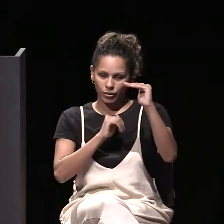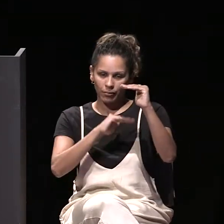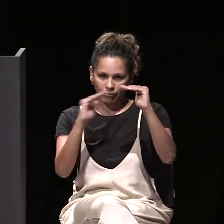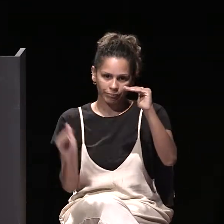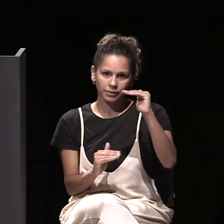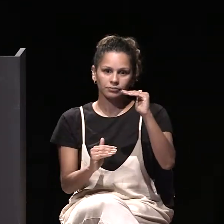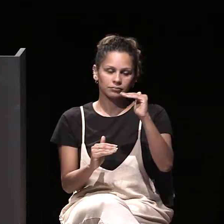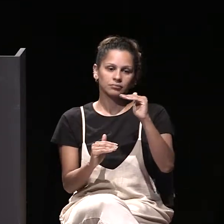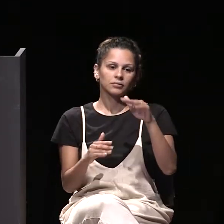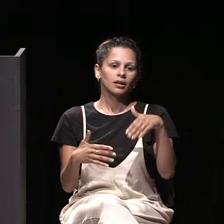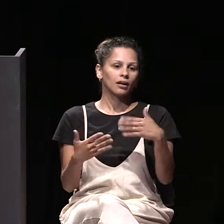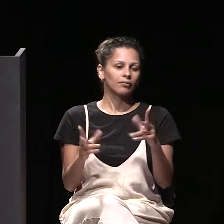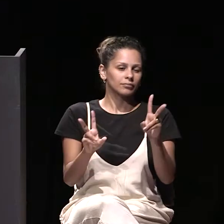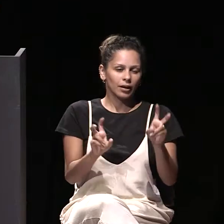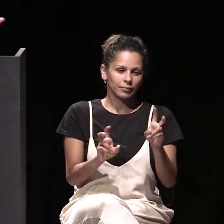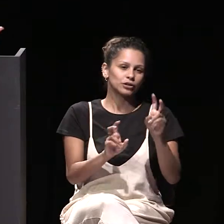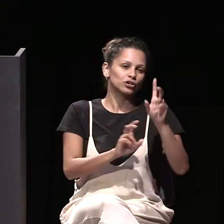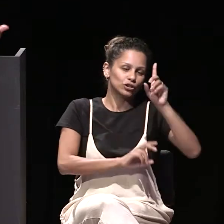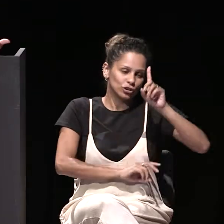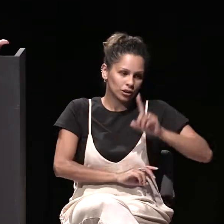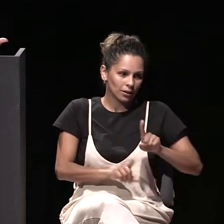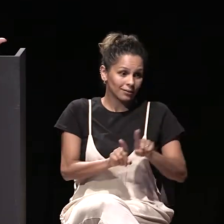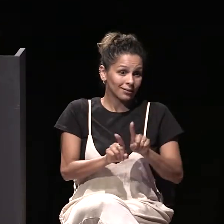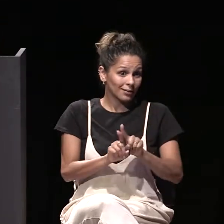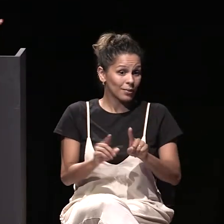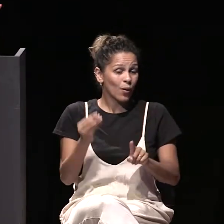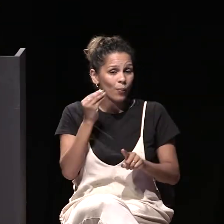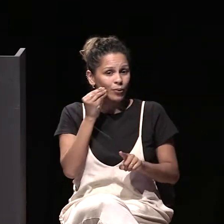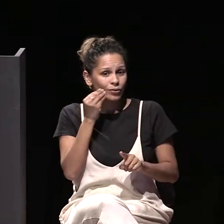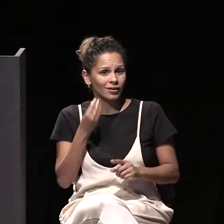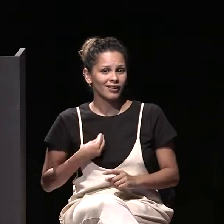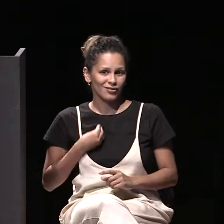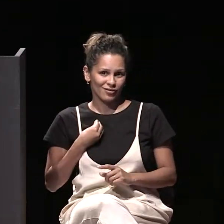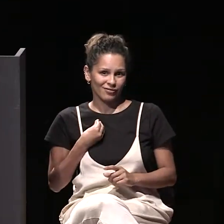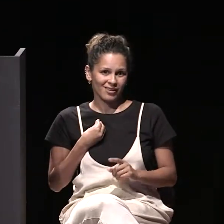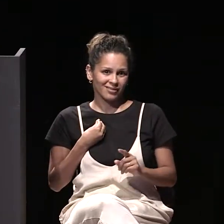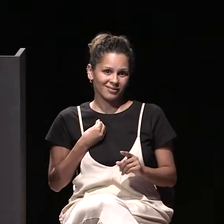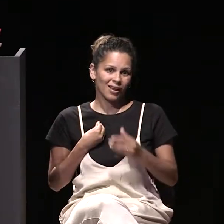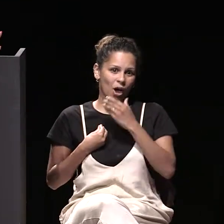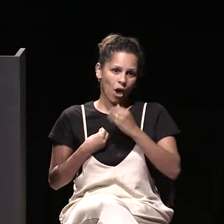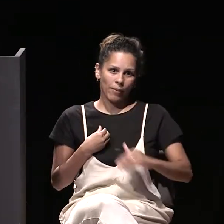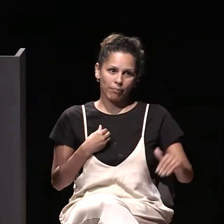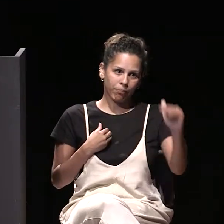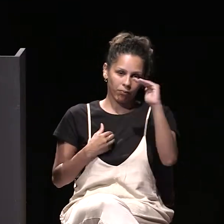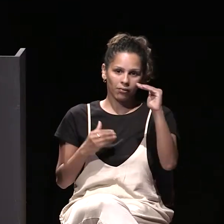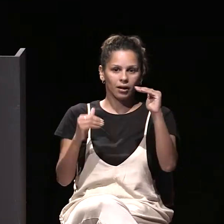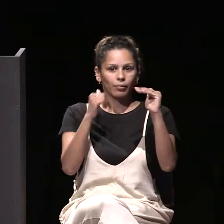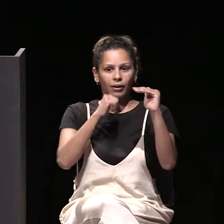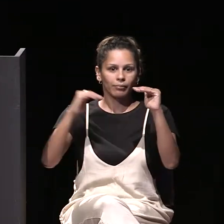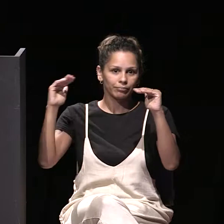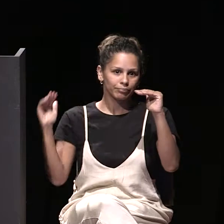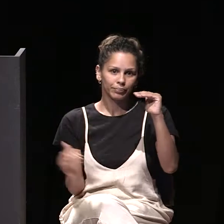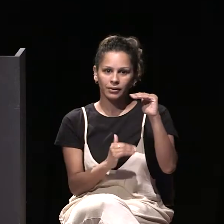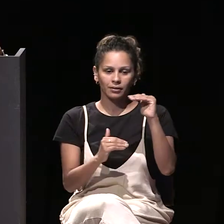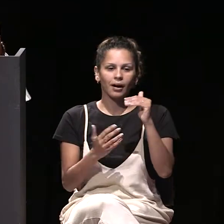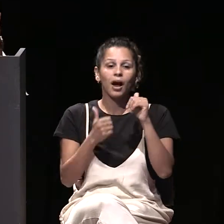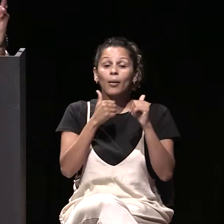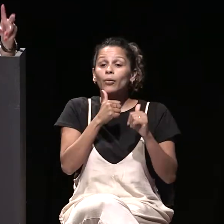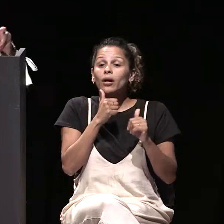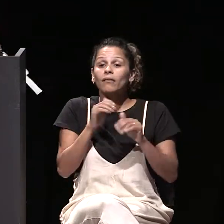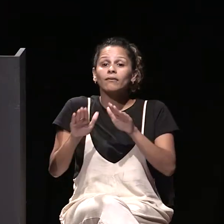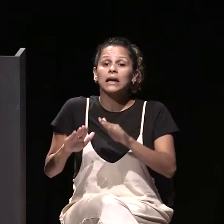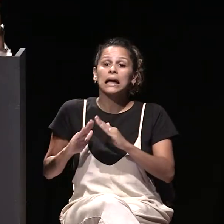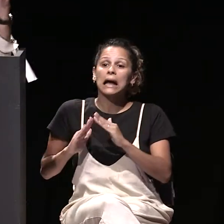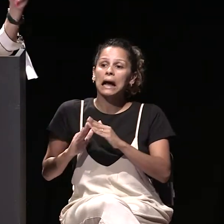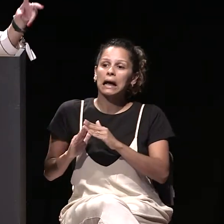na questão de direito, mas na questão de oportunidades de vida. Se a mulher fica em casa, logicamente, ela não vai ir para as reuniões, fazer